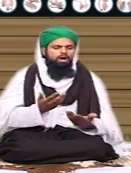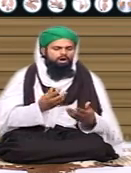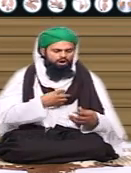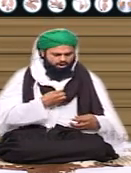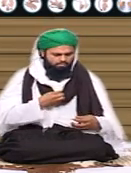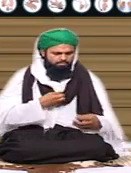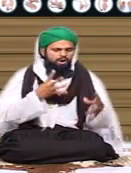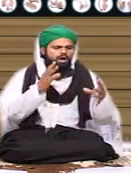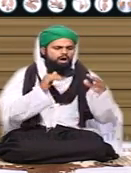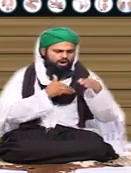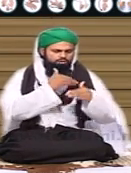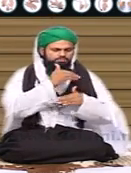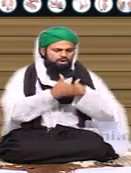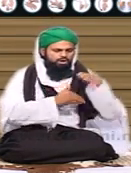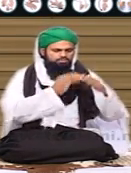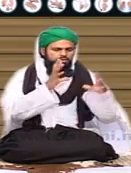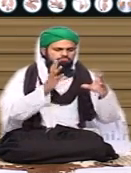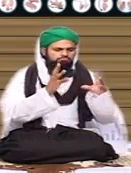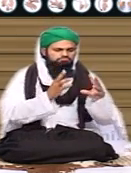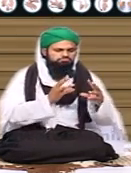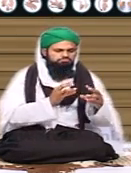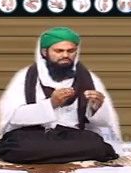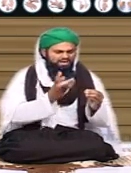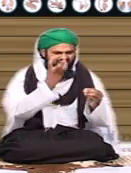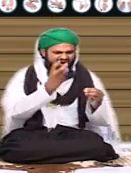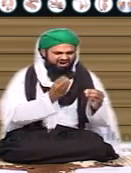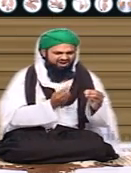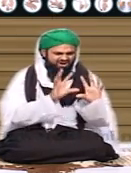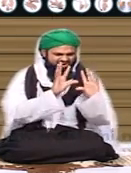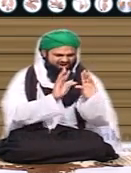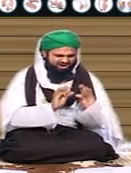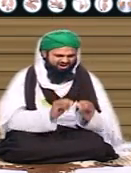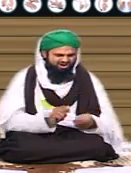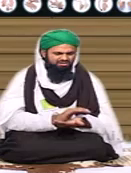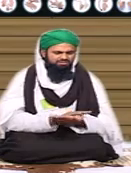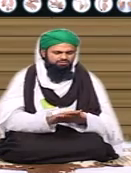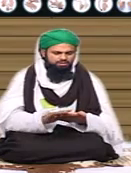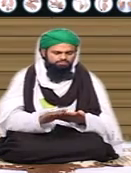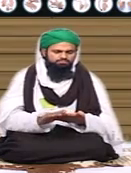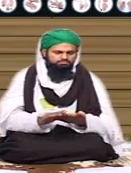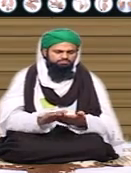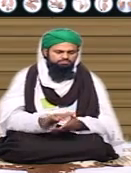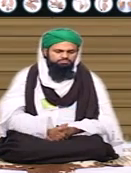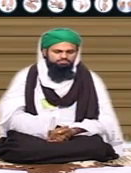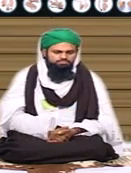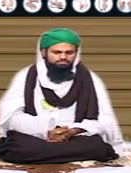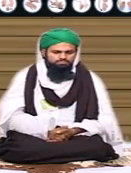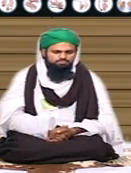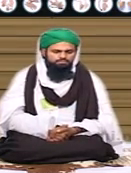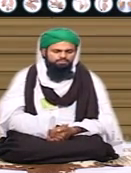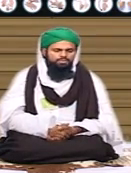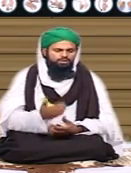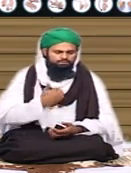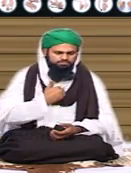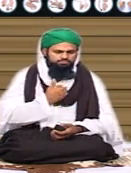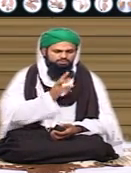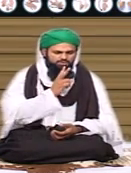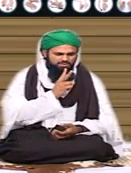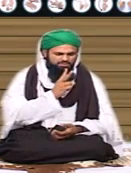رنگ اکثر جو یہ سستے کپڑے ہوتے ہیں ان کا رنگ کچا نکل. حالانکہ یہ بھی کہہ دیا جا سکتا تھا کہ